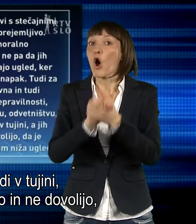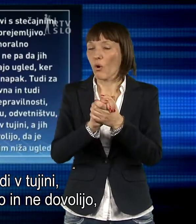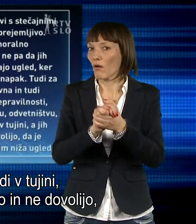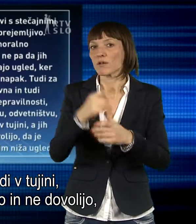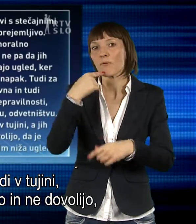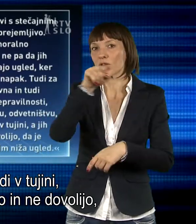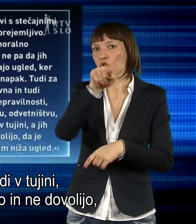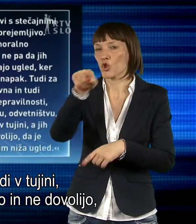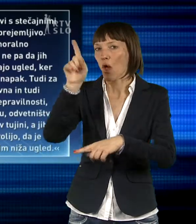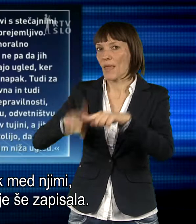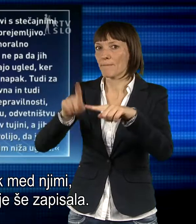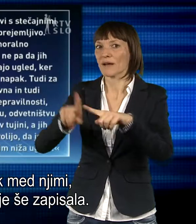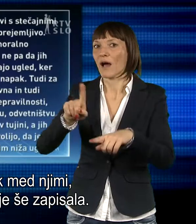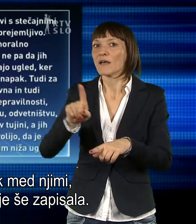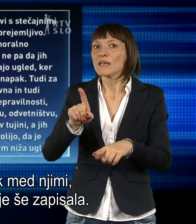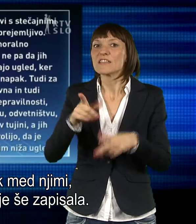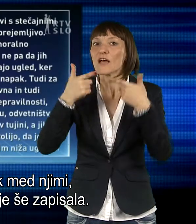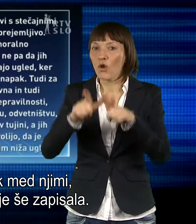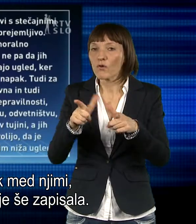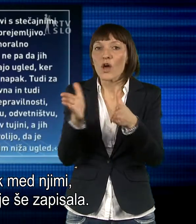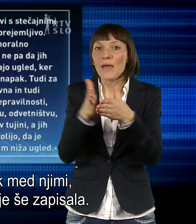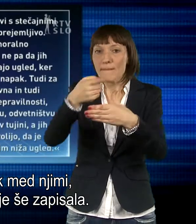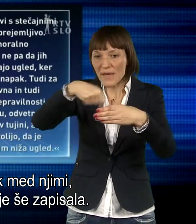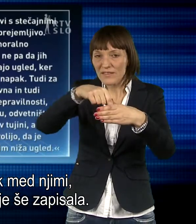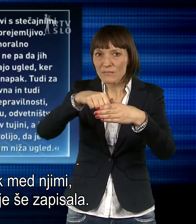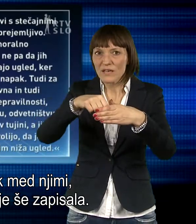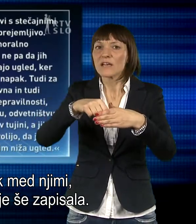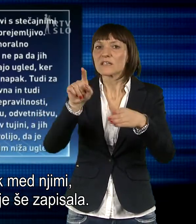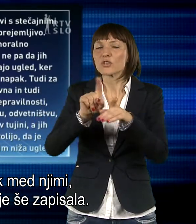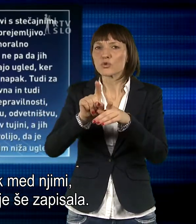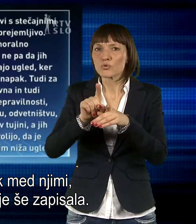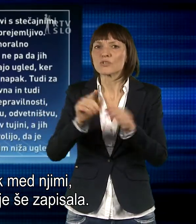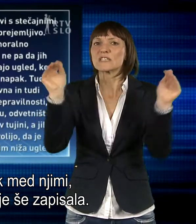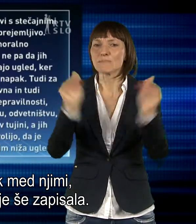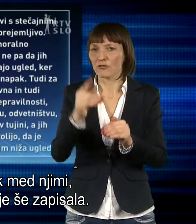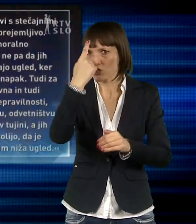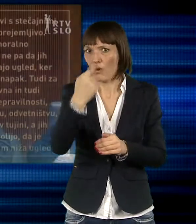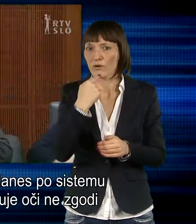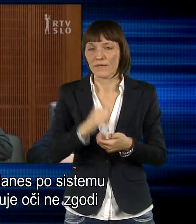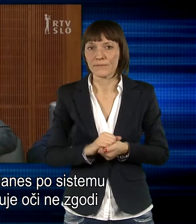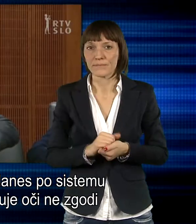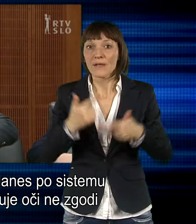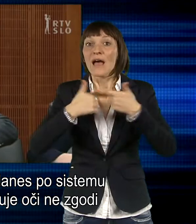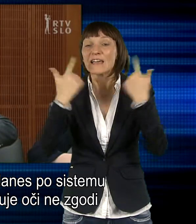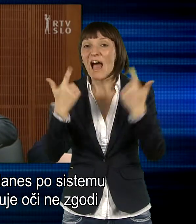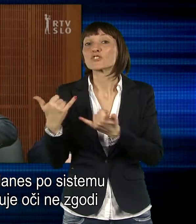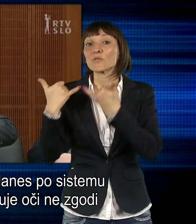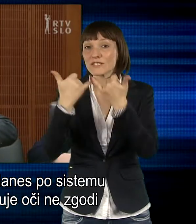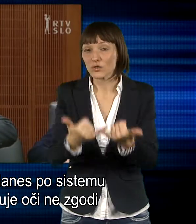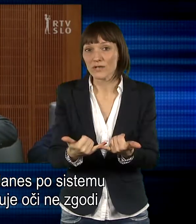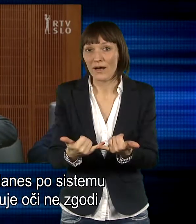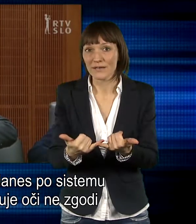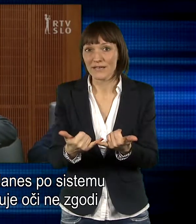obsodijo in ne dovolijo, da je nekdo tak med njimi, ki jim niža ugled, je še zapisala. Jasno je, da se do